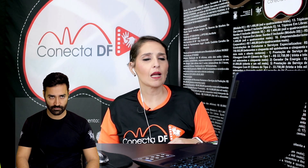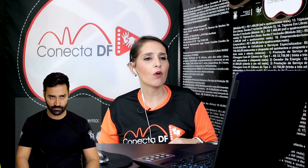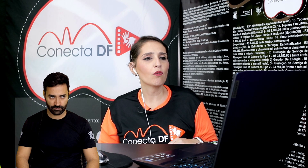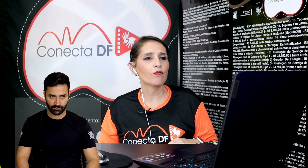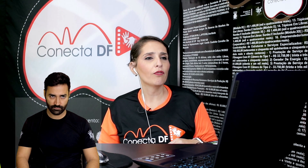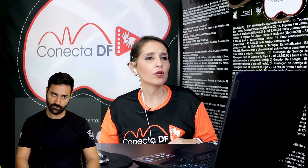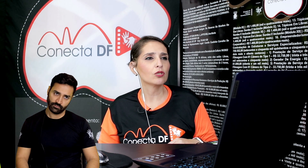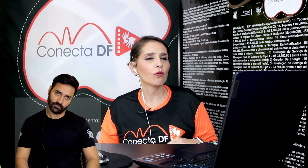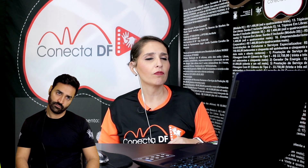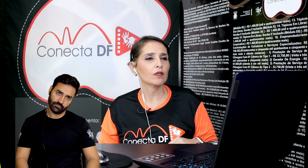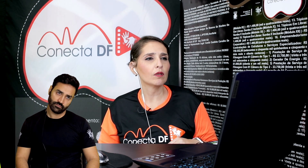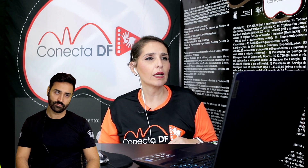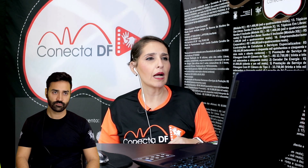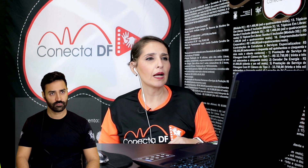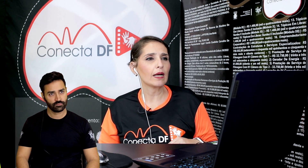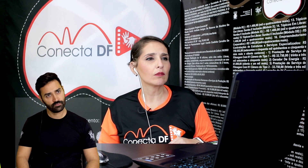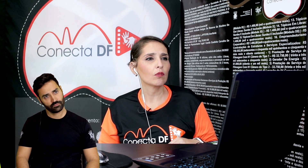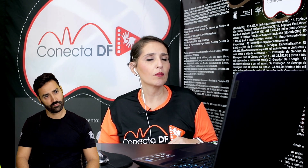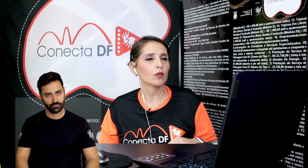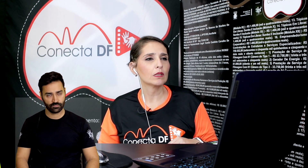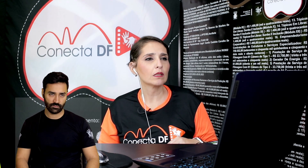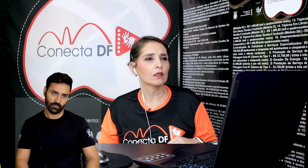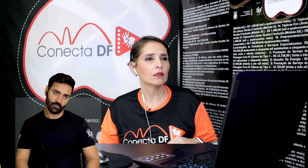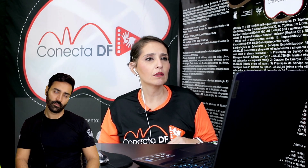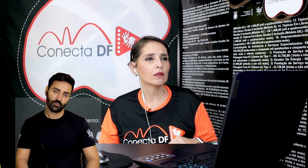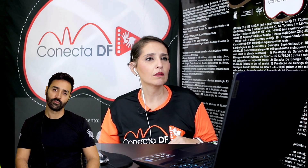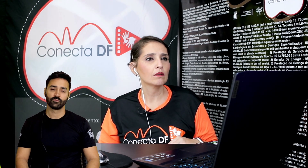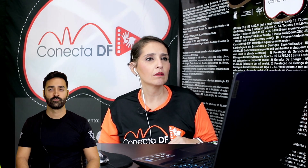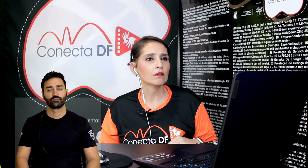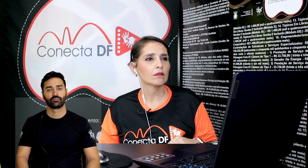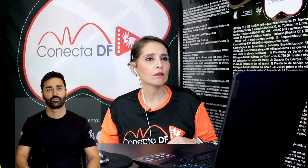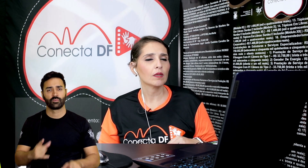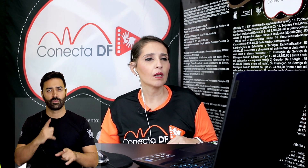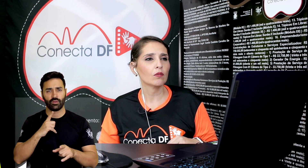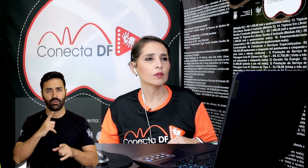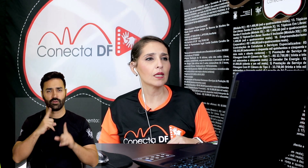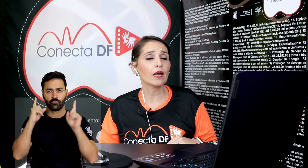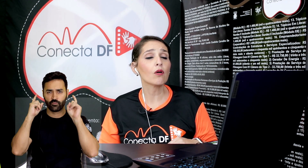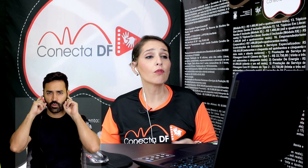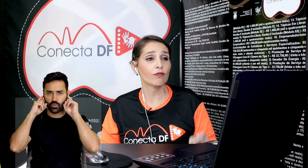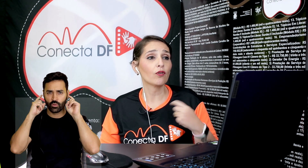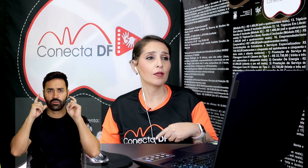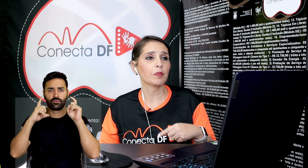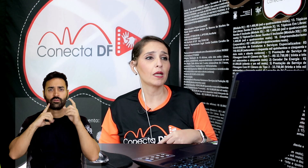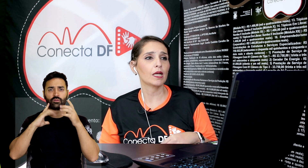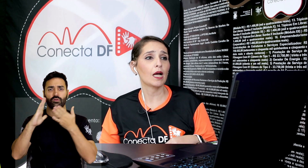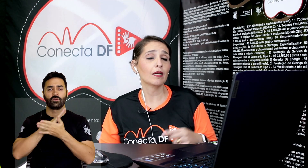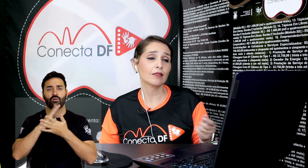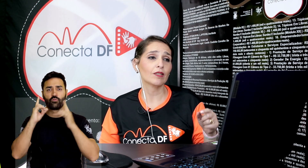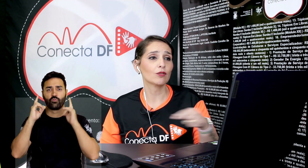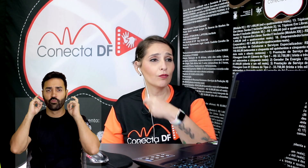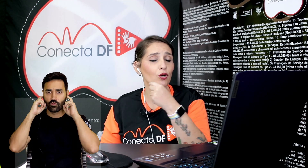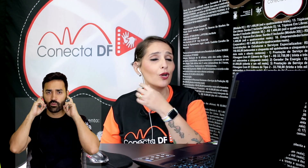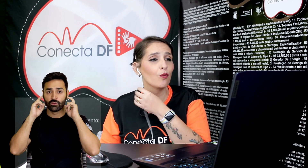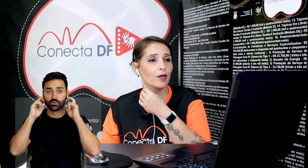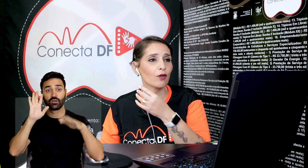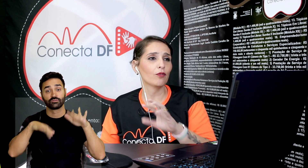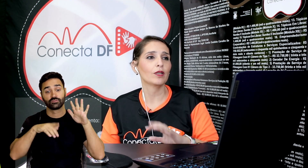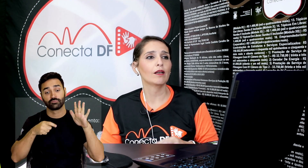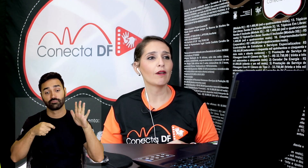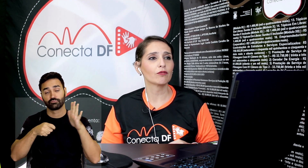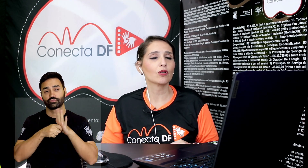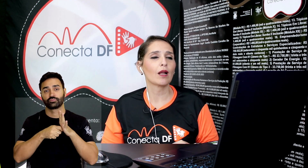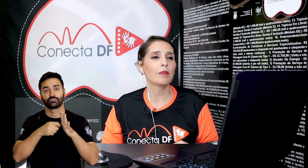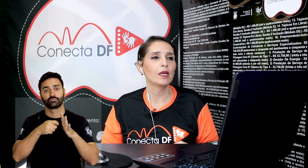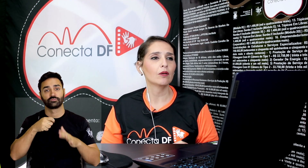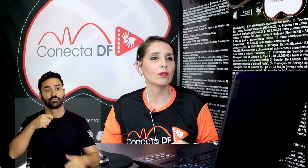Você está com algum fone de ouvido ligado, alguma coisa assim? Não? Você tem algum fone para ligar? Às vezes um fone com microfone